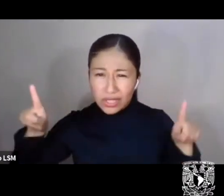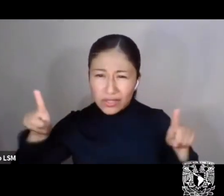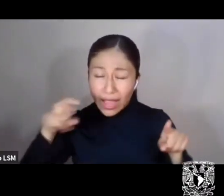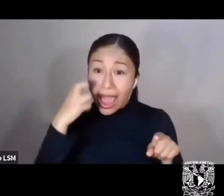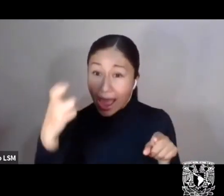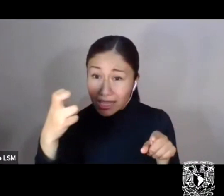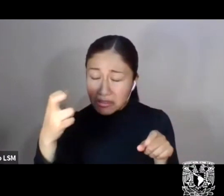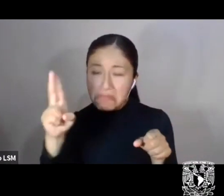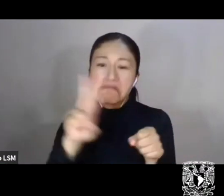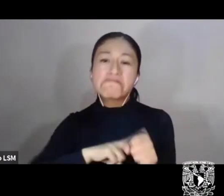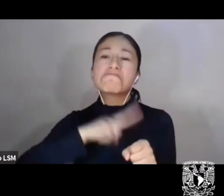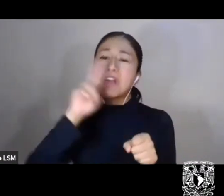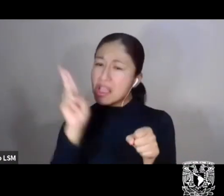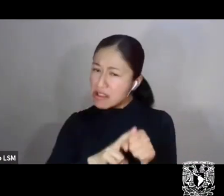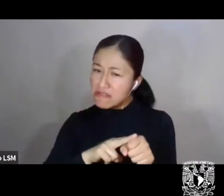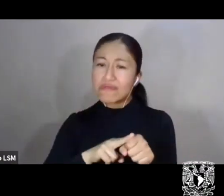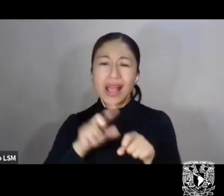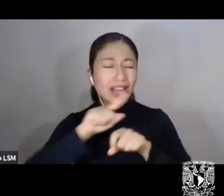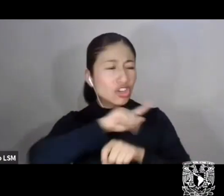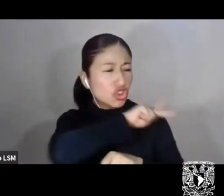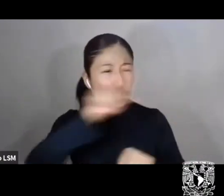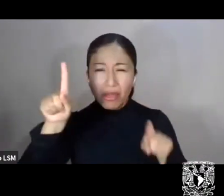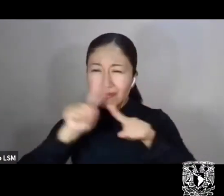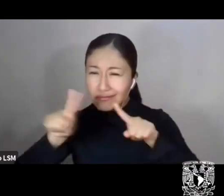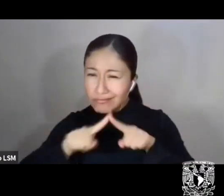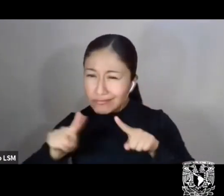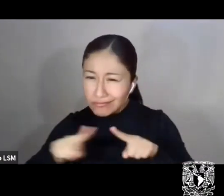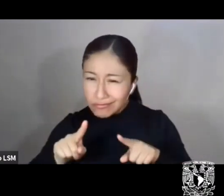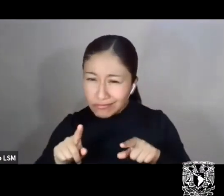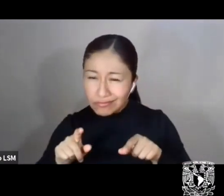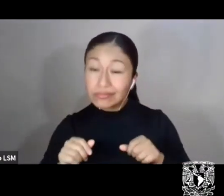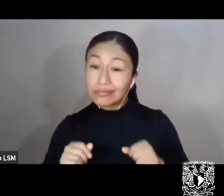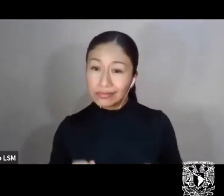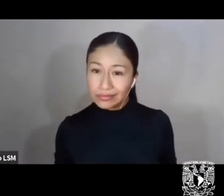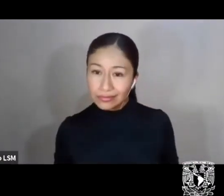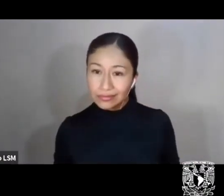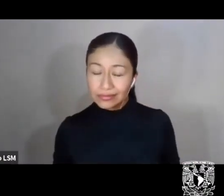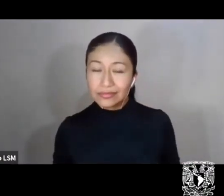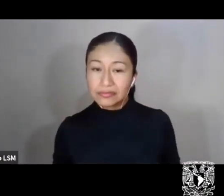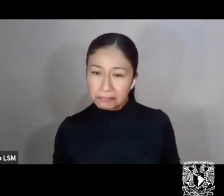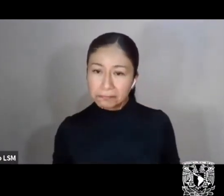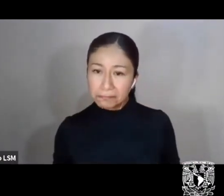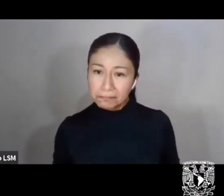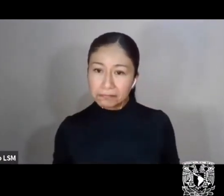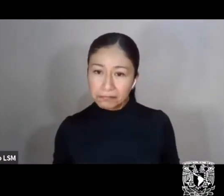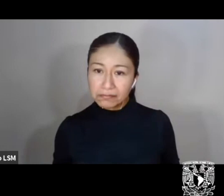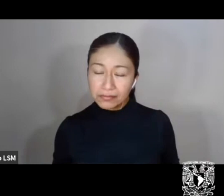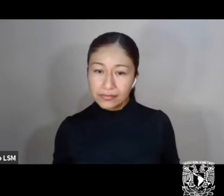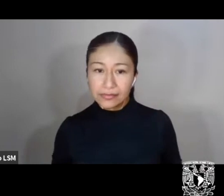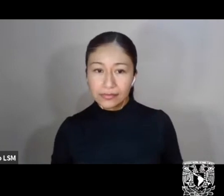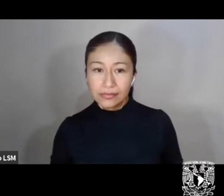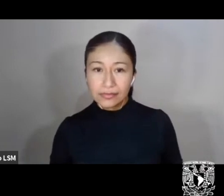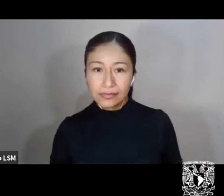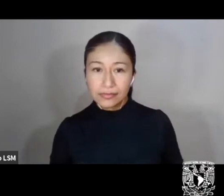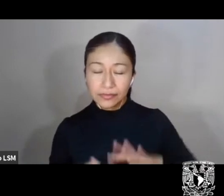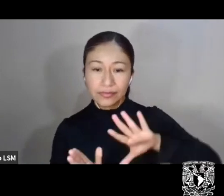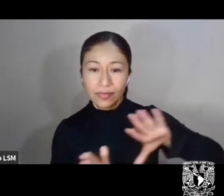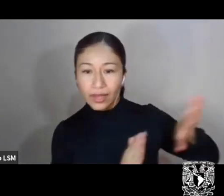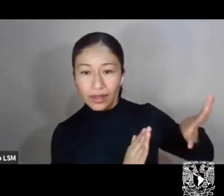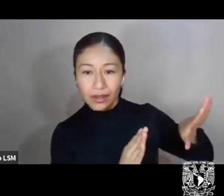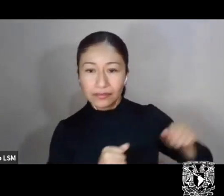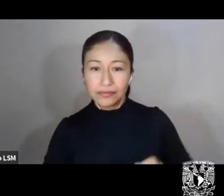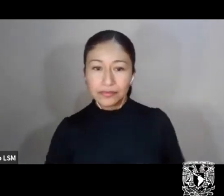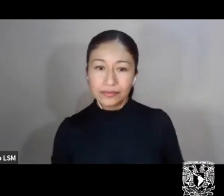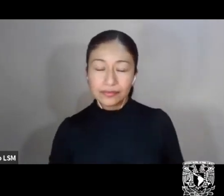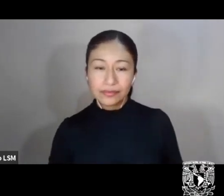Sí, no sé si hay más preguntas, comentarios. Sí. Molestias. También nos comentan, Millaray comenta, a mí